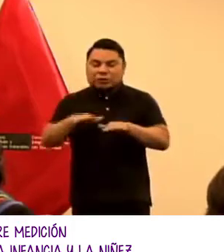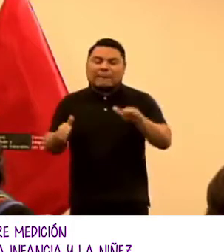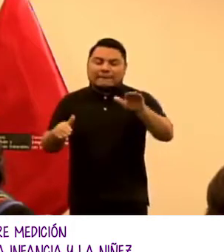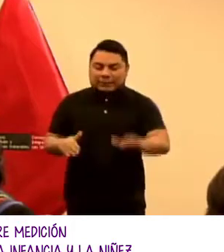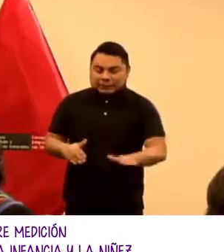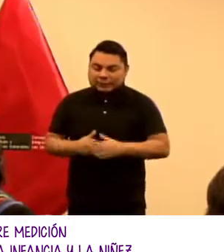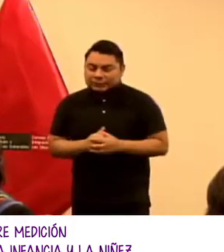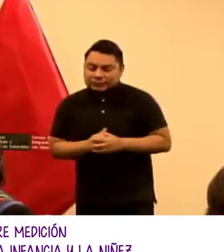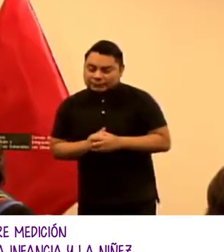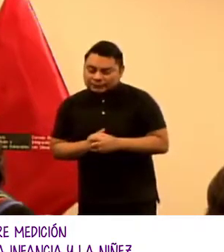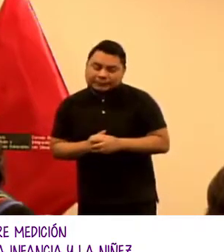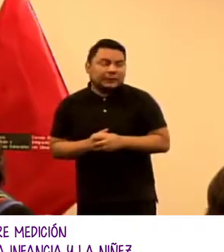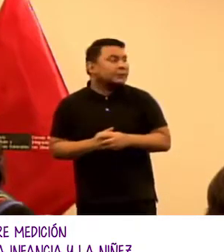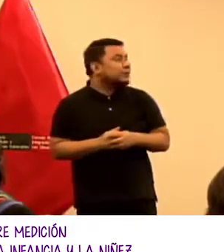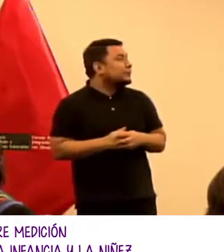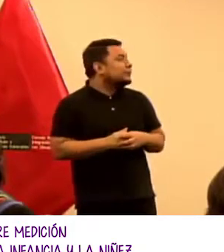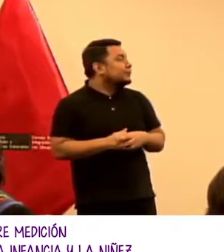pequeños.